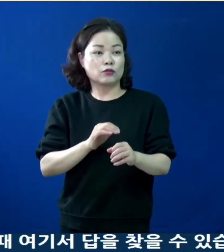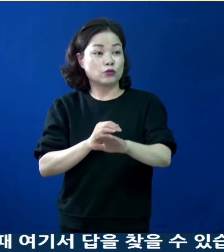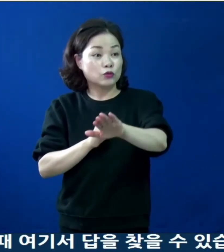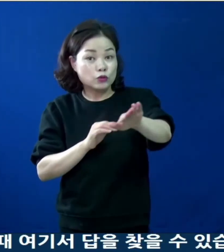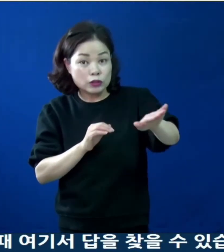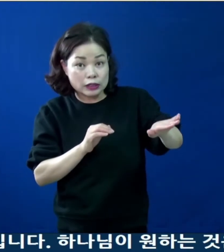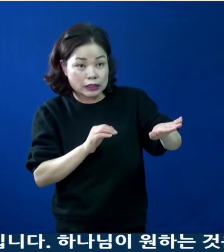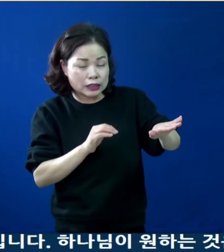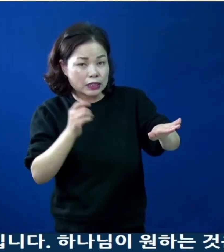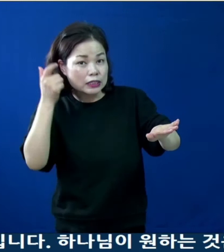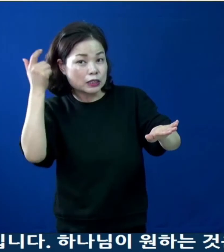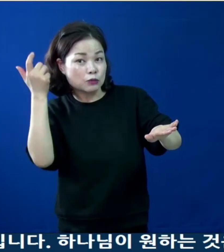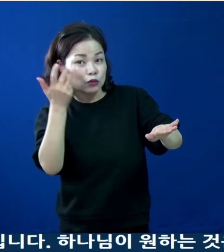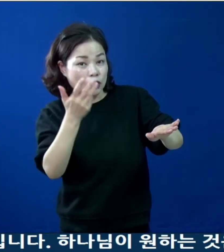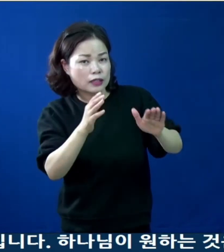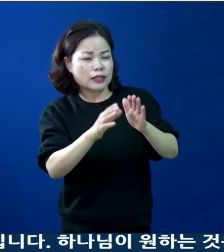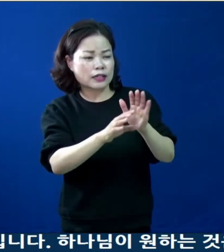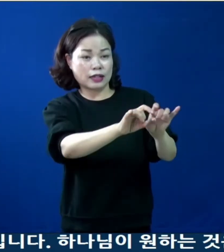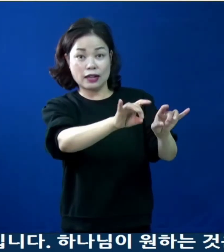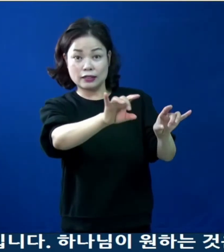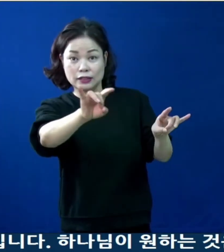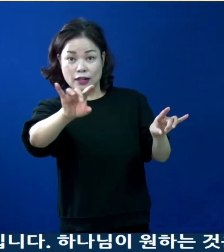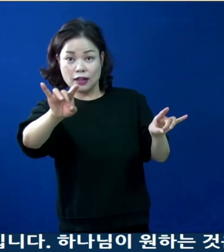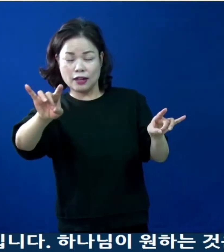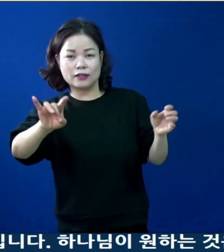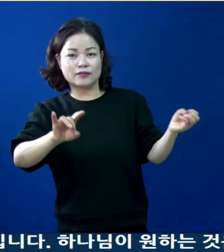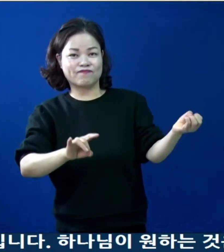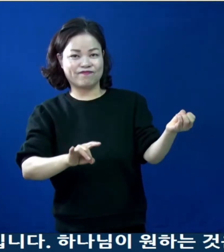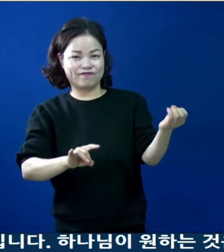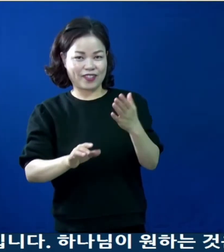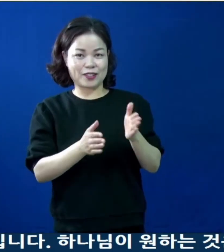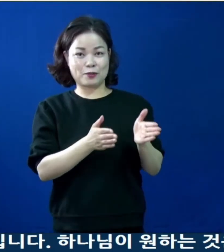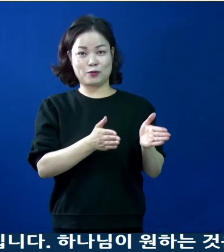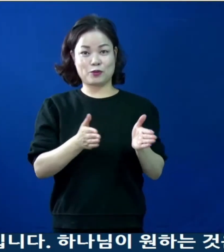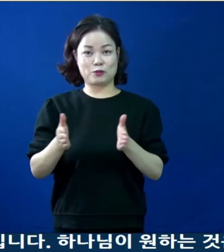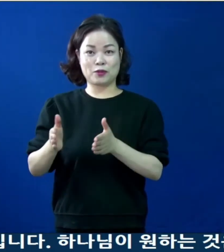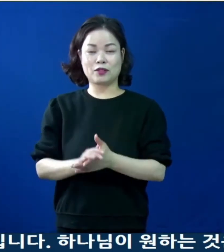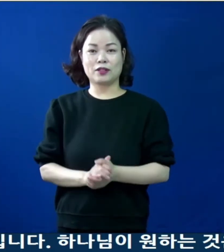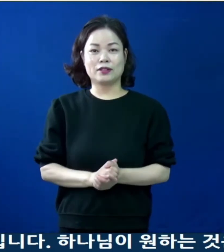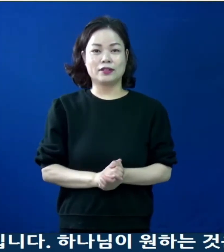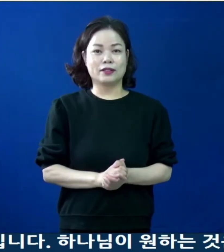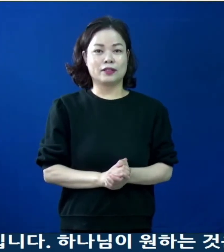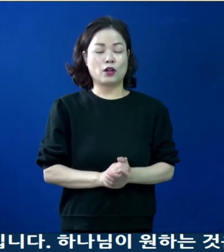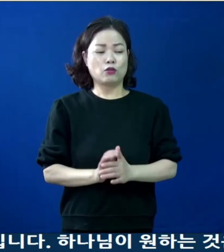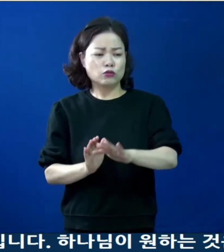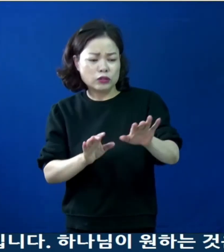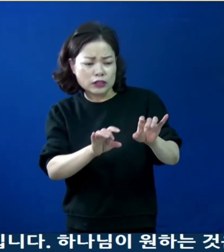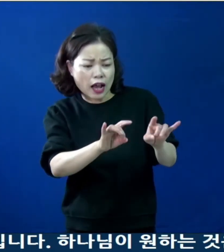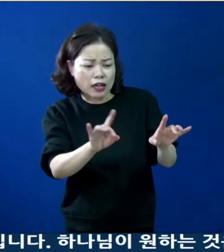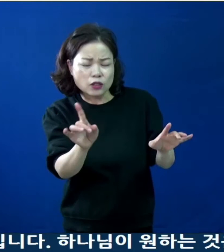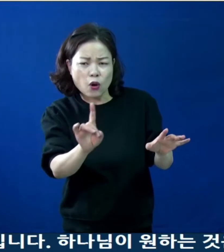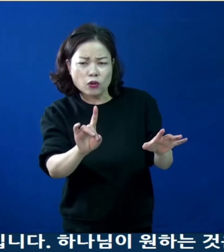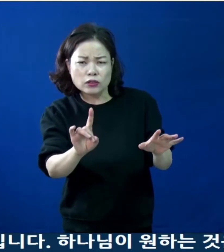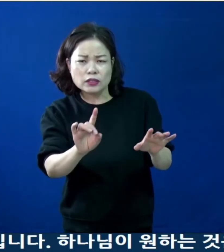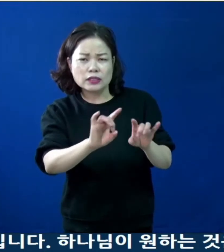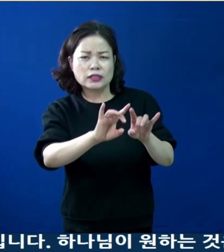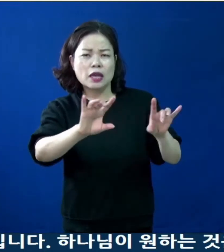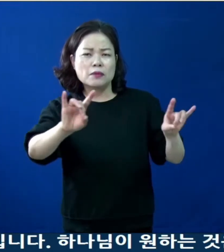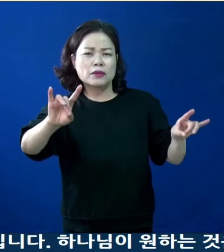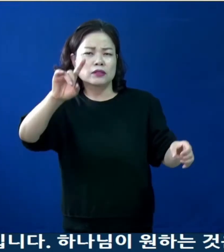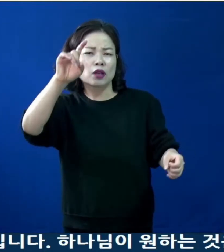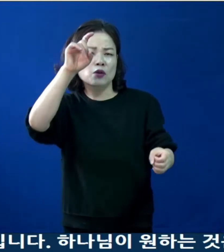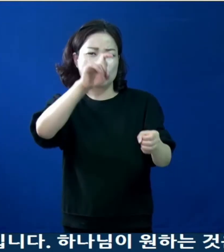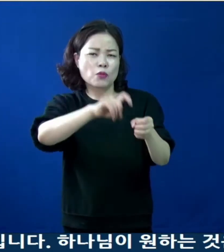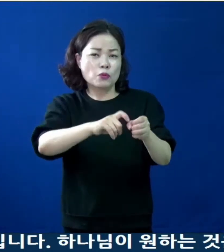우리는 이 질문을 받을 때 각자가 대답을 준비하고 있어요. 우리 각자가 어떤 개별적인 목표를